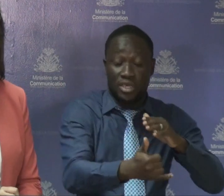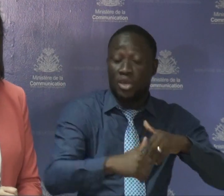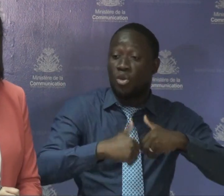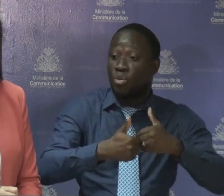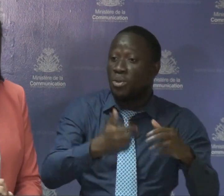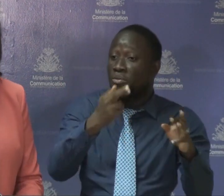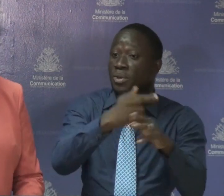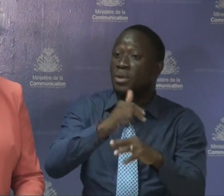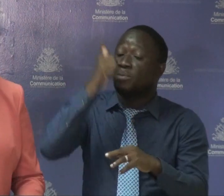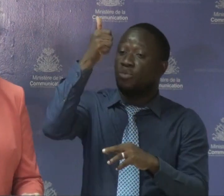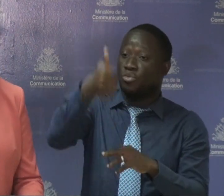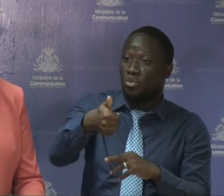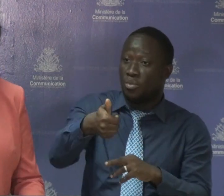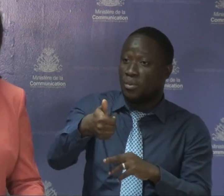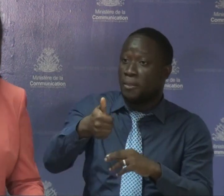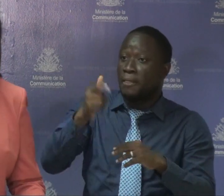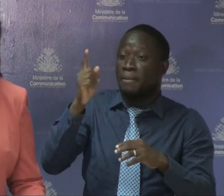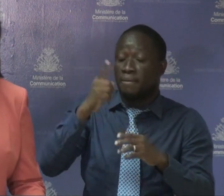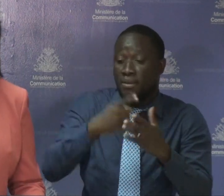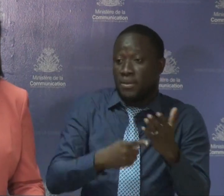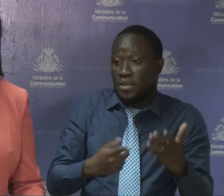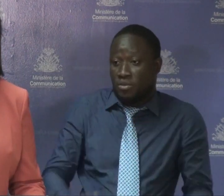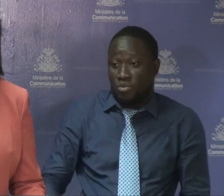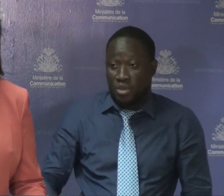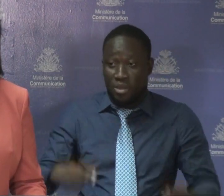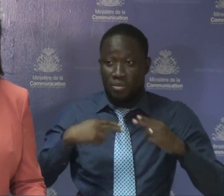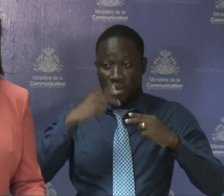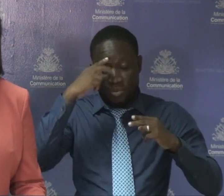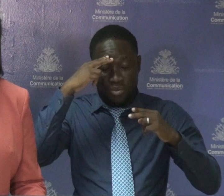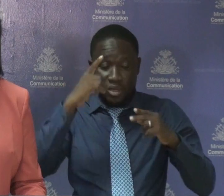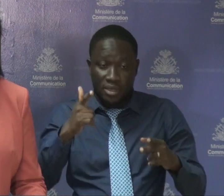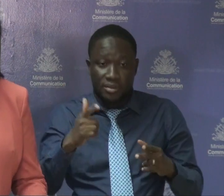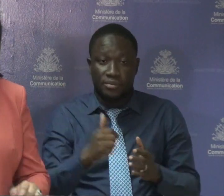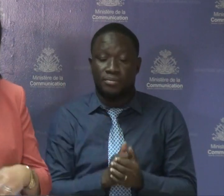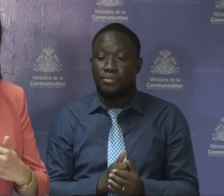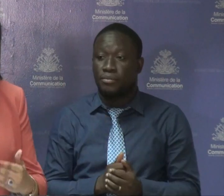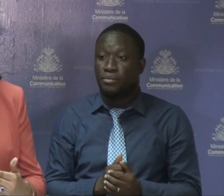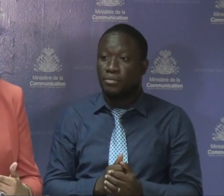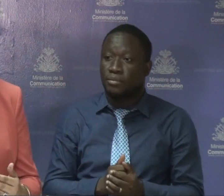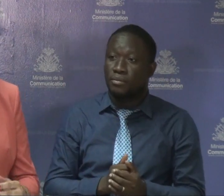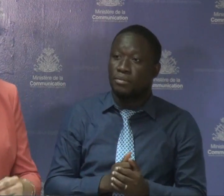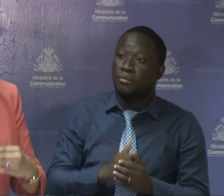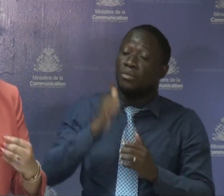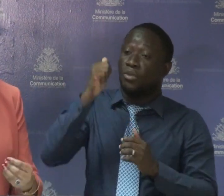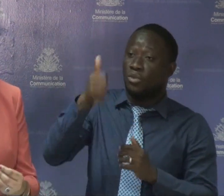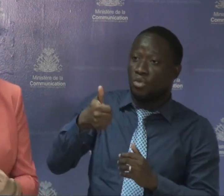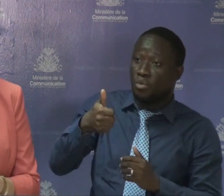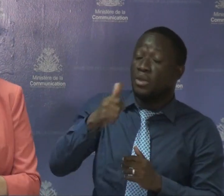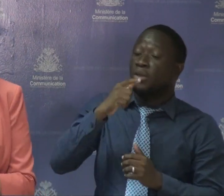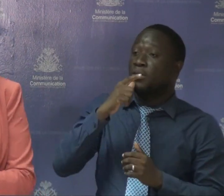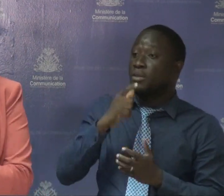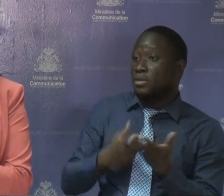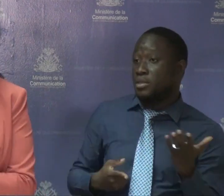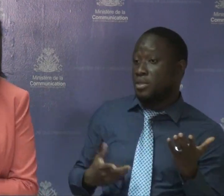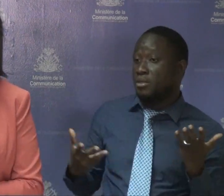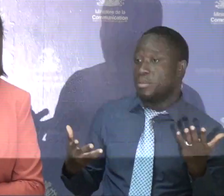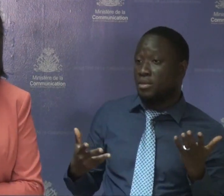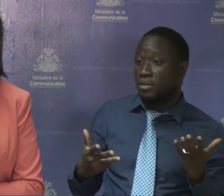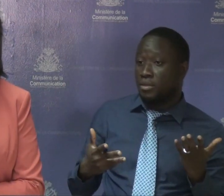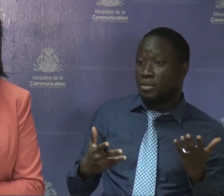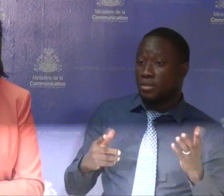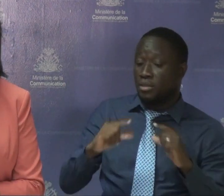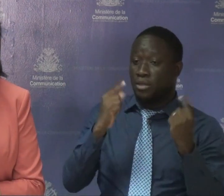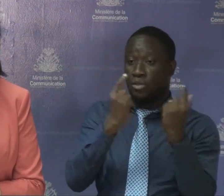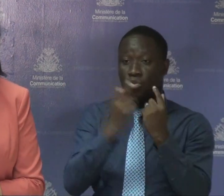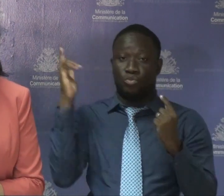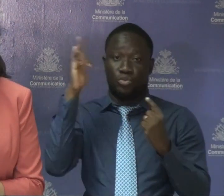allons faire pour aménager non, quel sera l'habitat type de l'haïtien, ok. Et puis maintenant que demain matin que qu'est-ce qui va, parce que au niveau du secteur